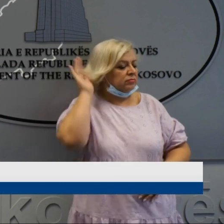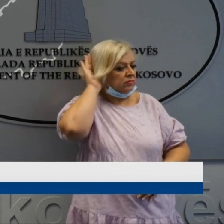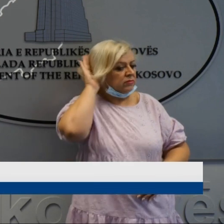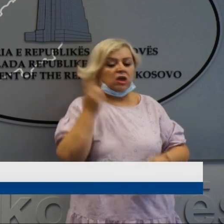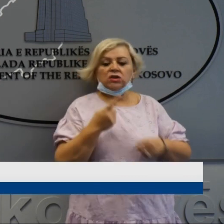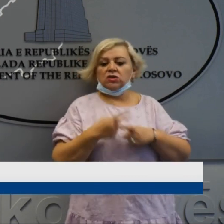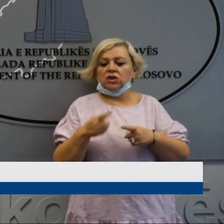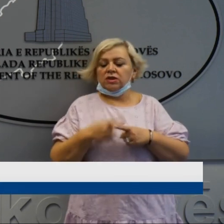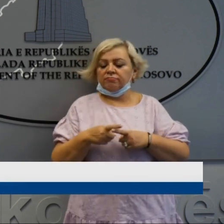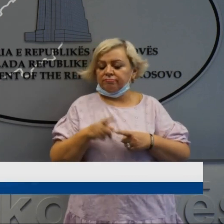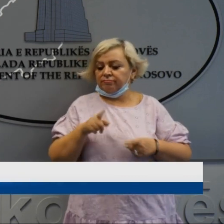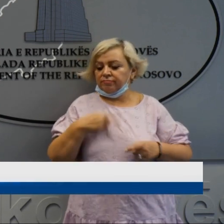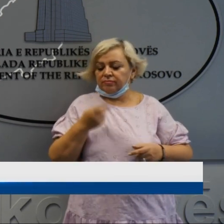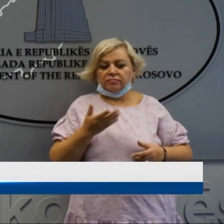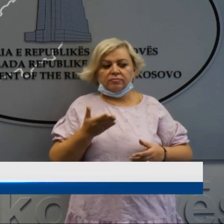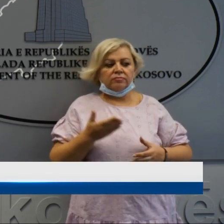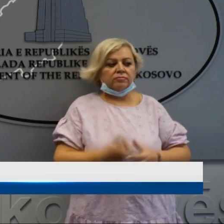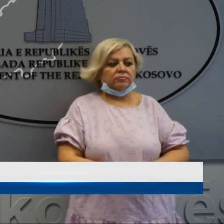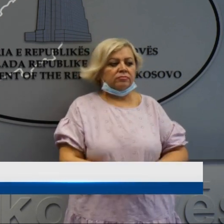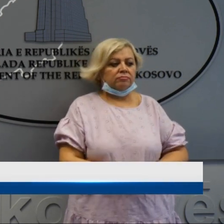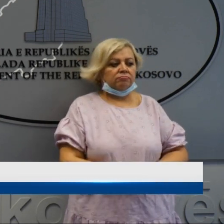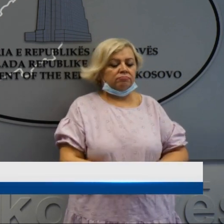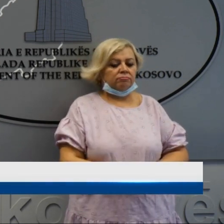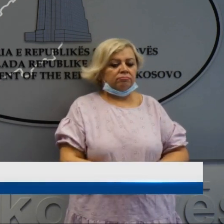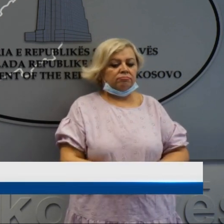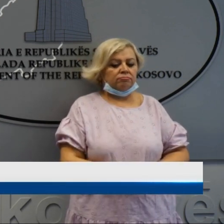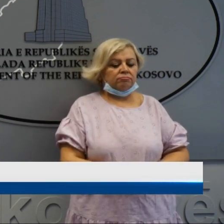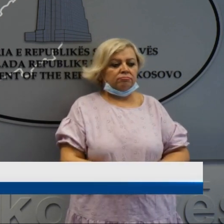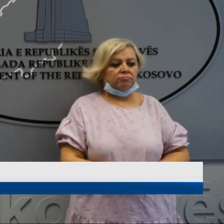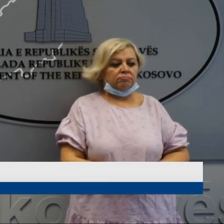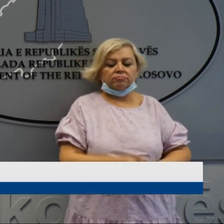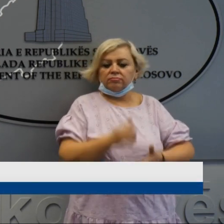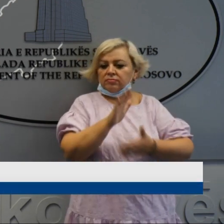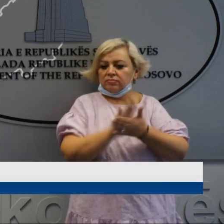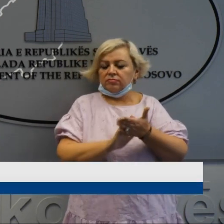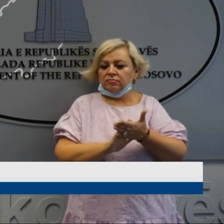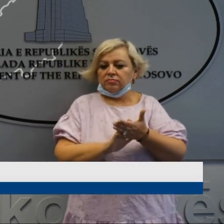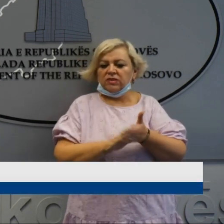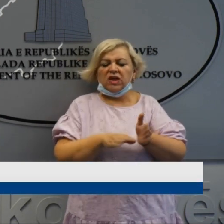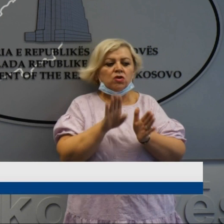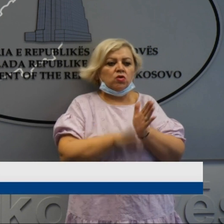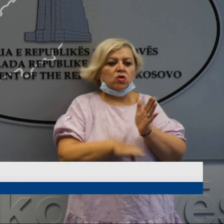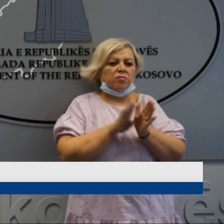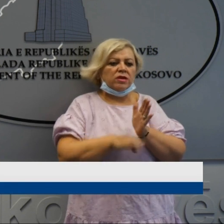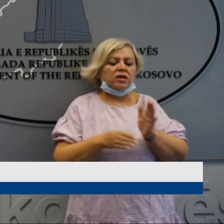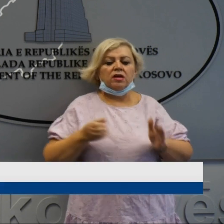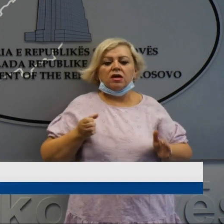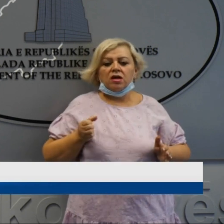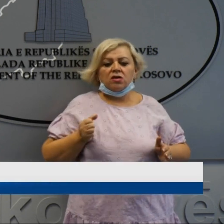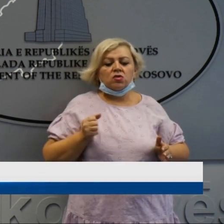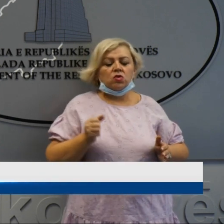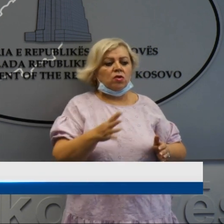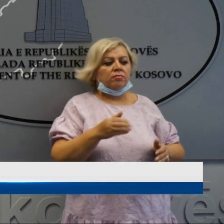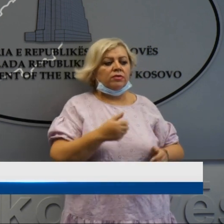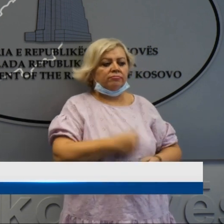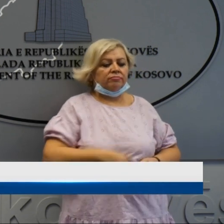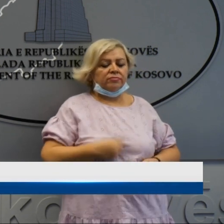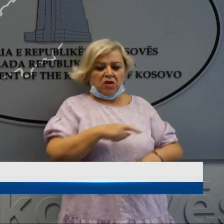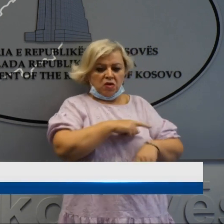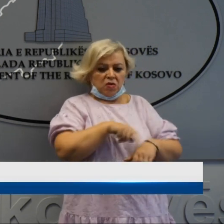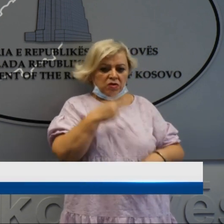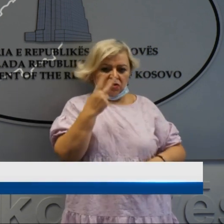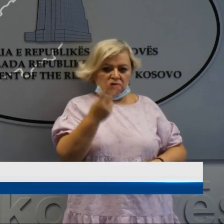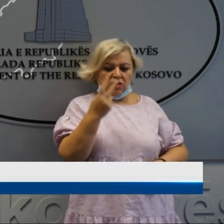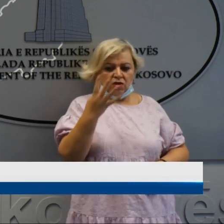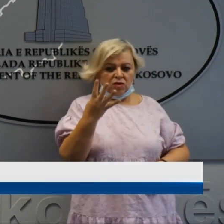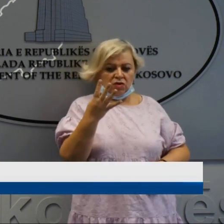Ministër, një çështje e përmendët që ka fillu më ra numri hospitalizimeve dhe pse po besoj që veç 24 orë që